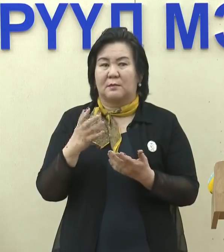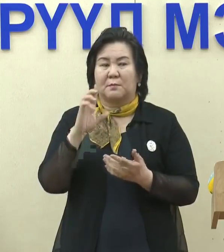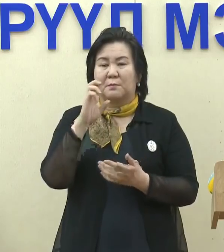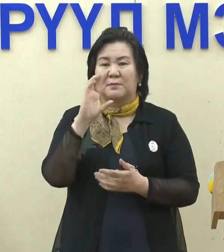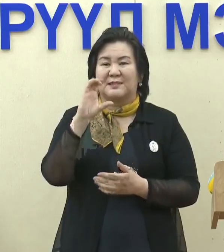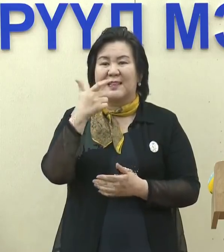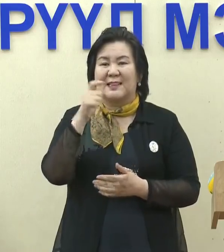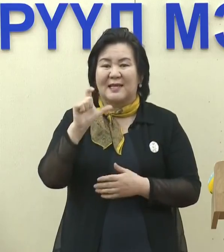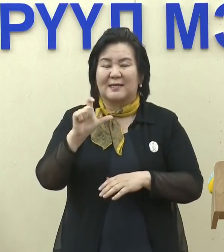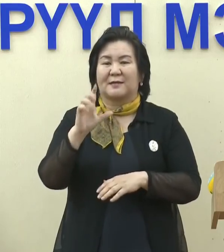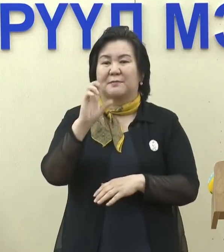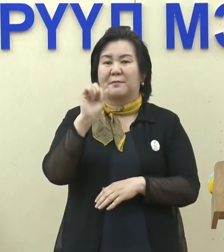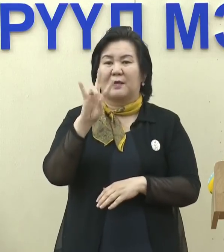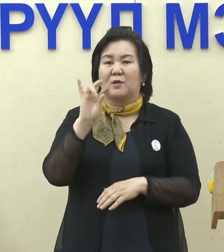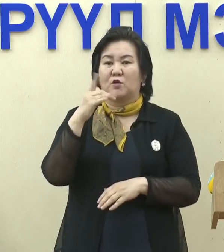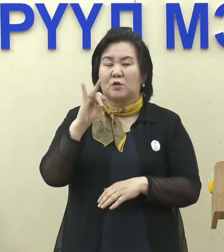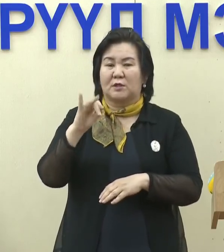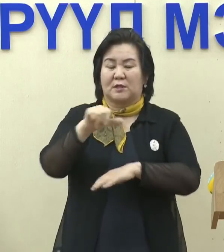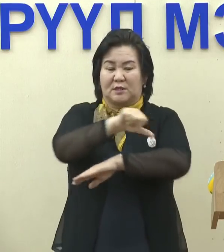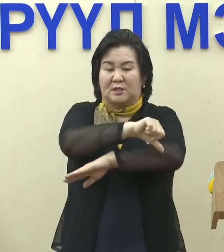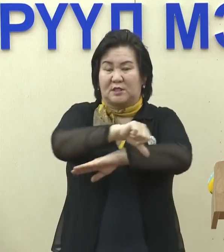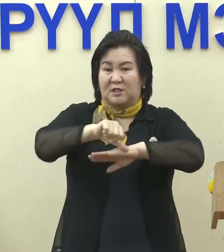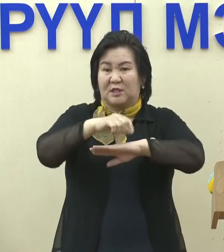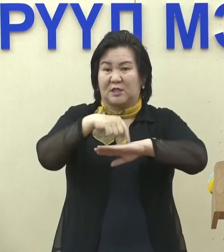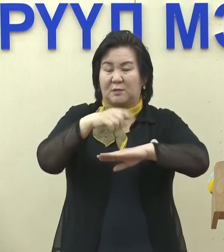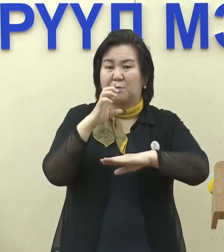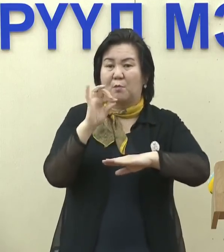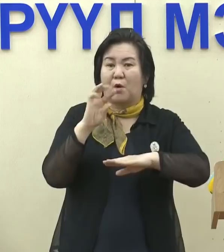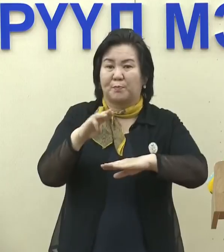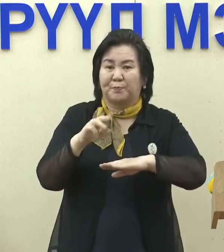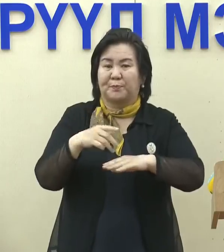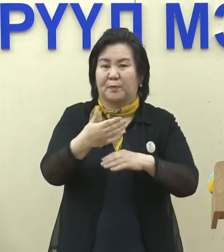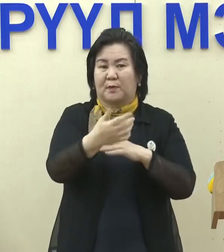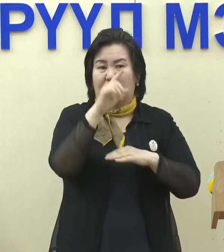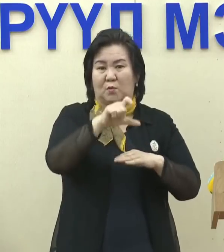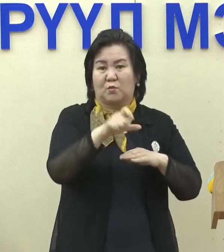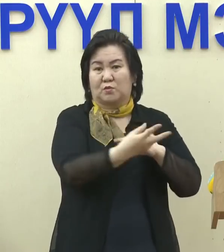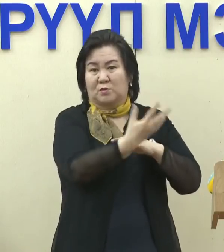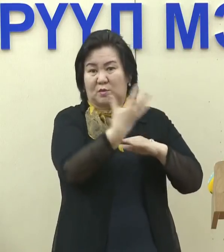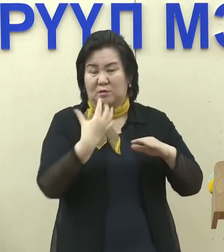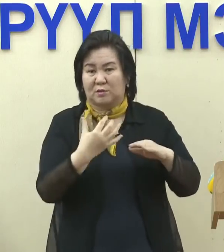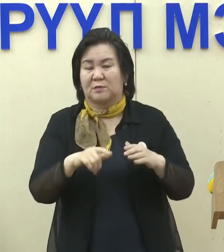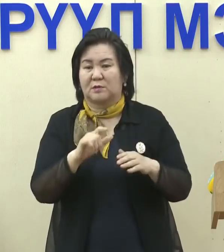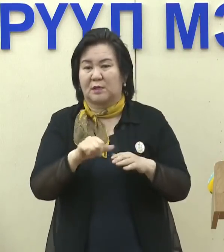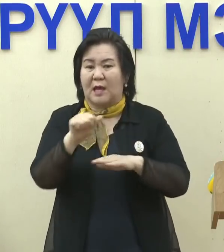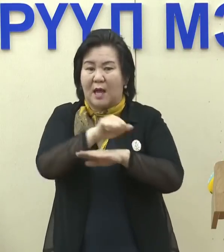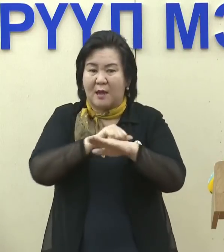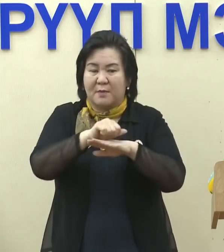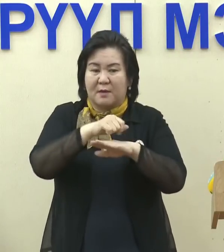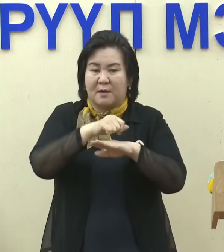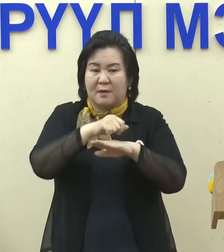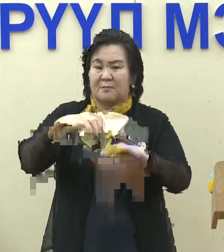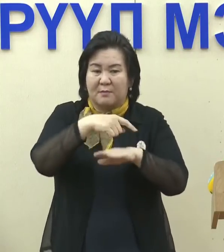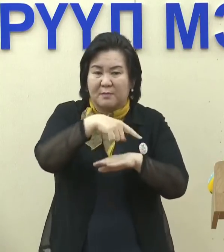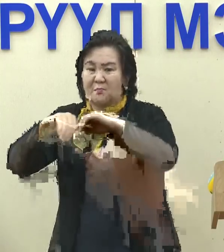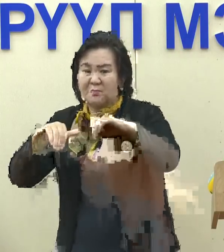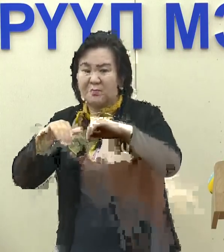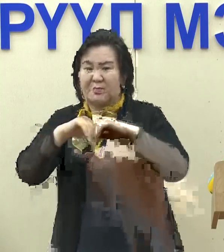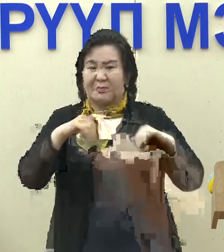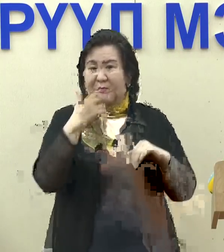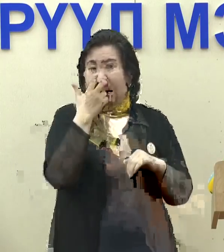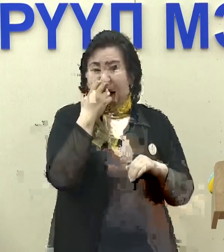Баян Улгийн аймгийн дах энэ хилийн бомтуудаар бол иргэд бас орж ирсэн байгаа. Тэгээд тэр аймаг амигтаа бол тусгаарлан